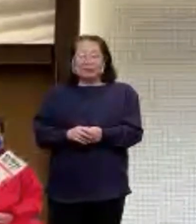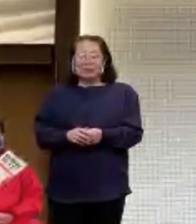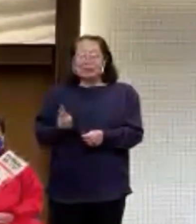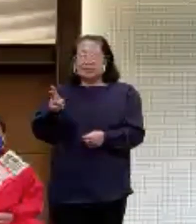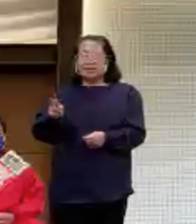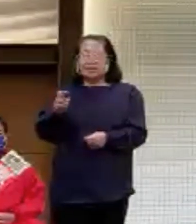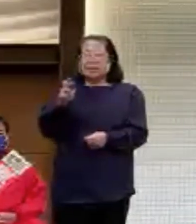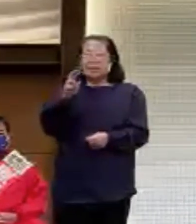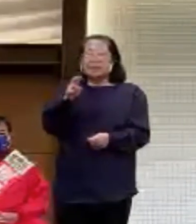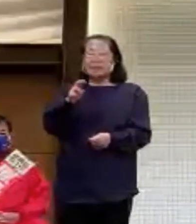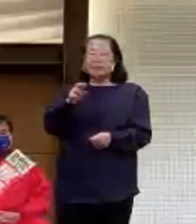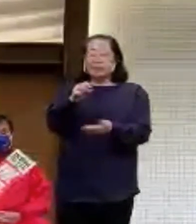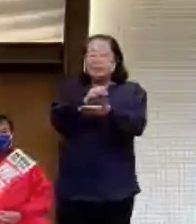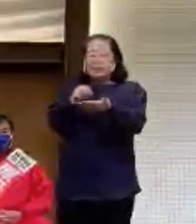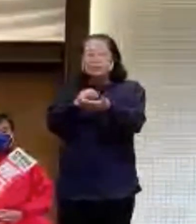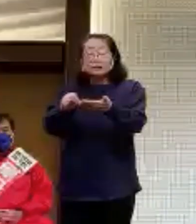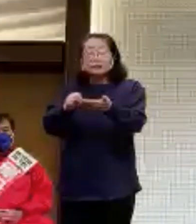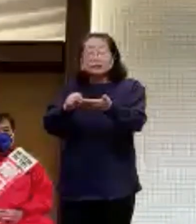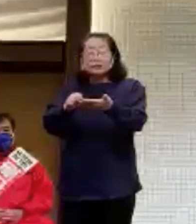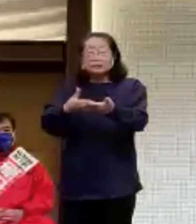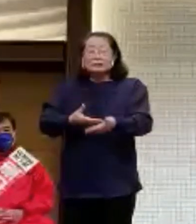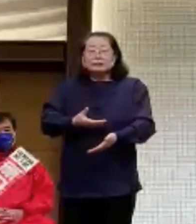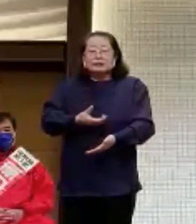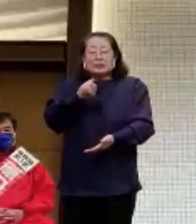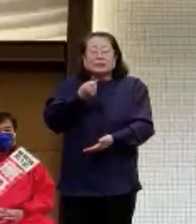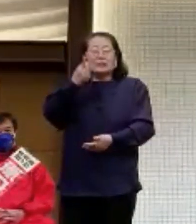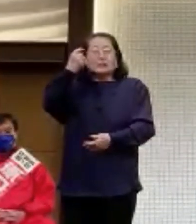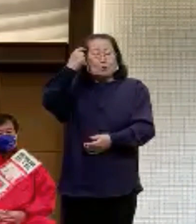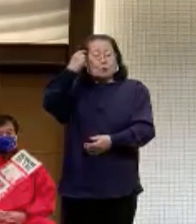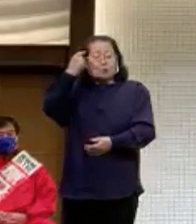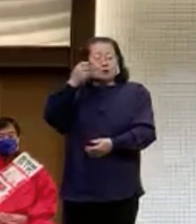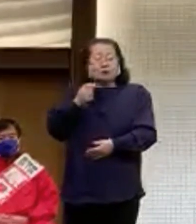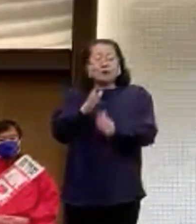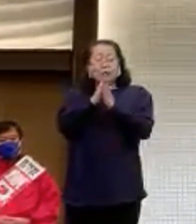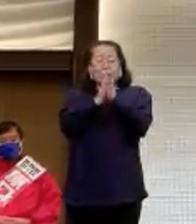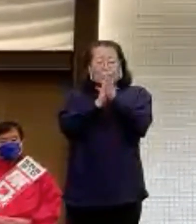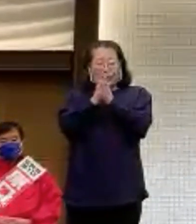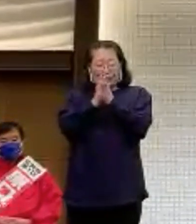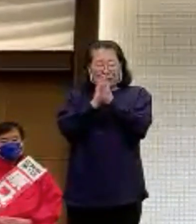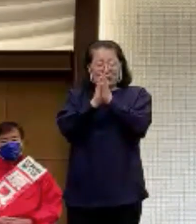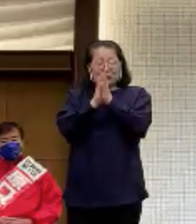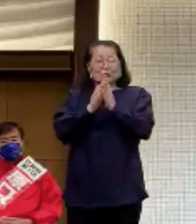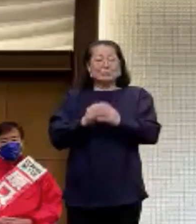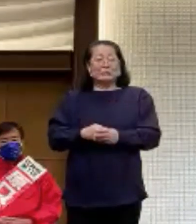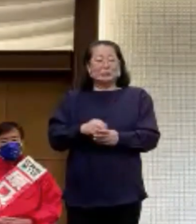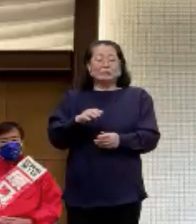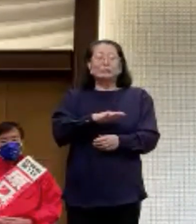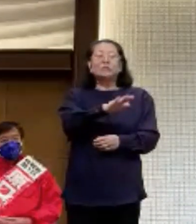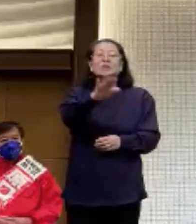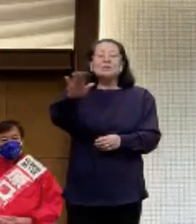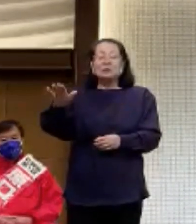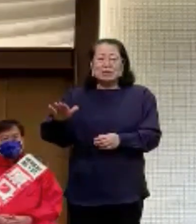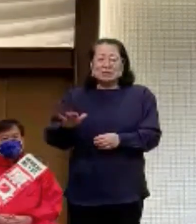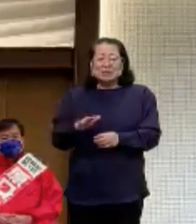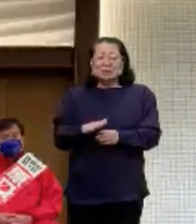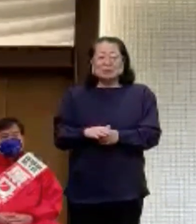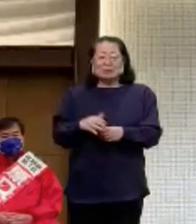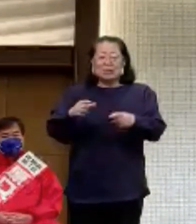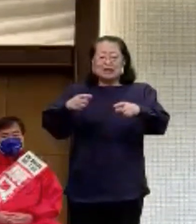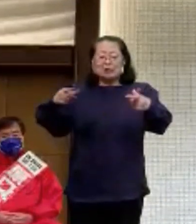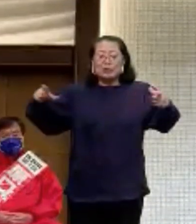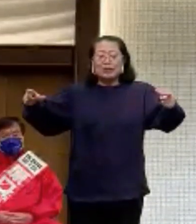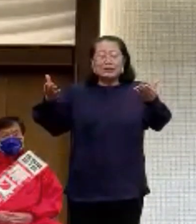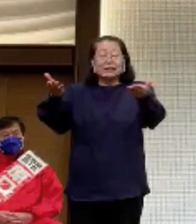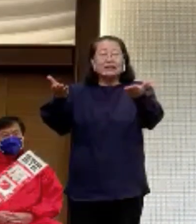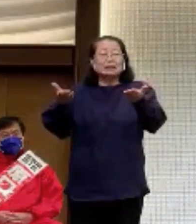と私は信じております。またそれをお願いします。で、皆様にどんどんどんどん広